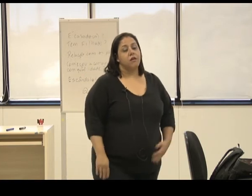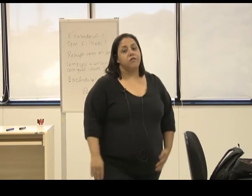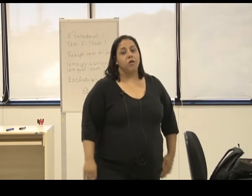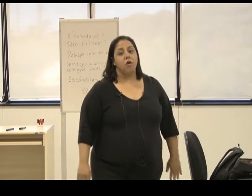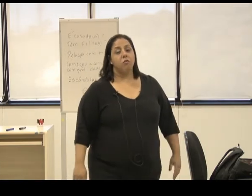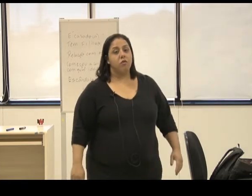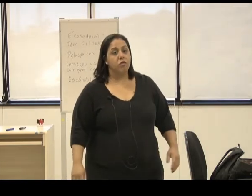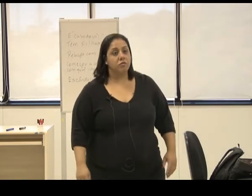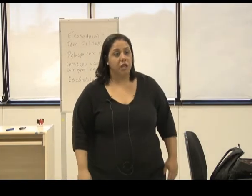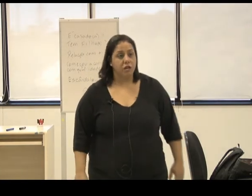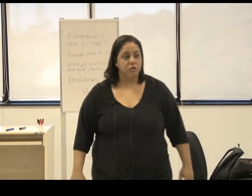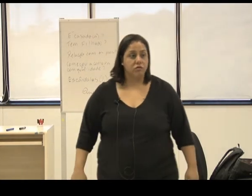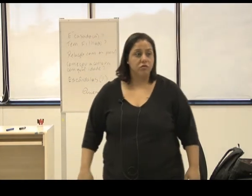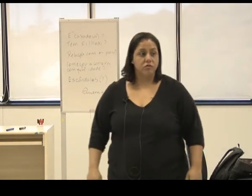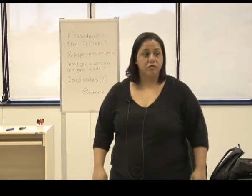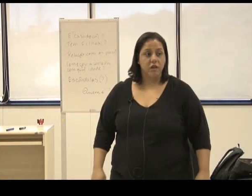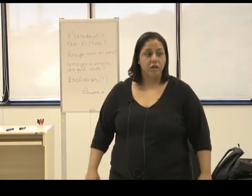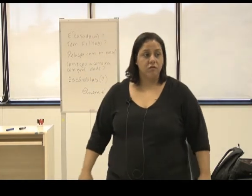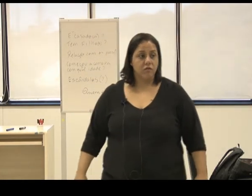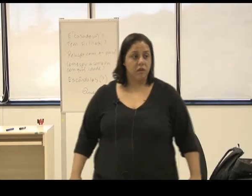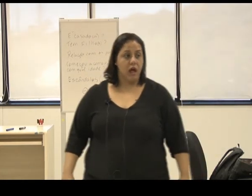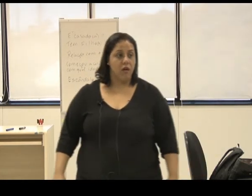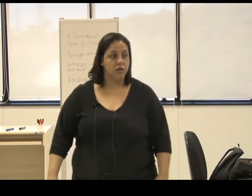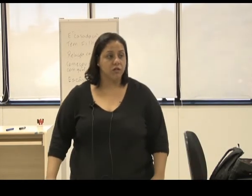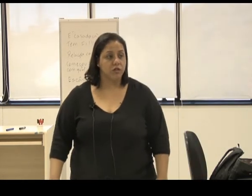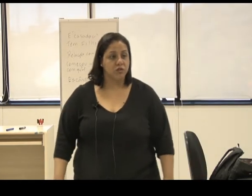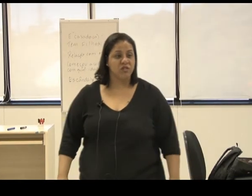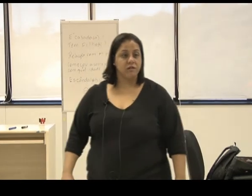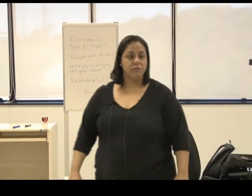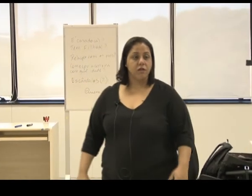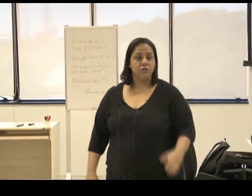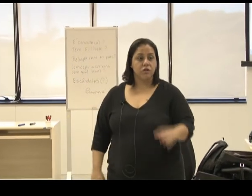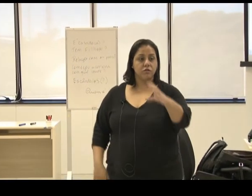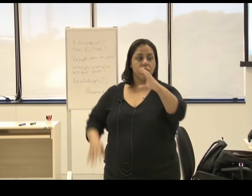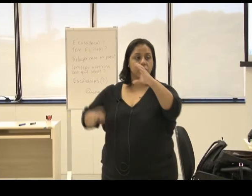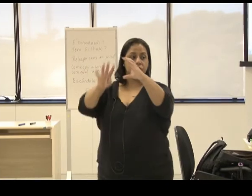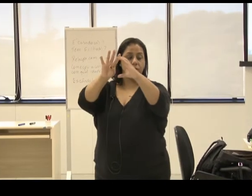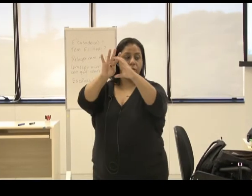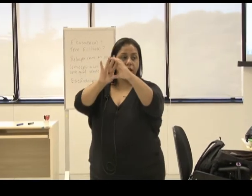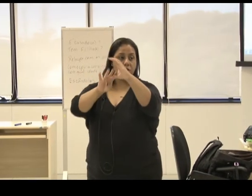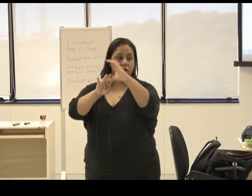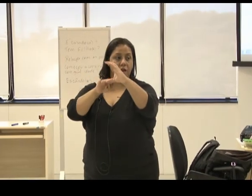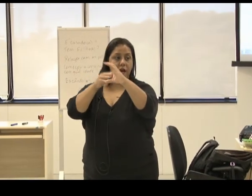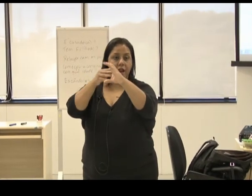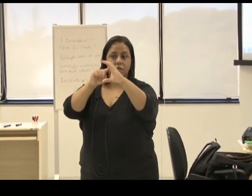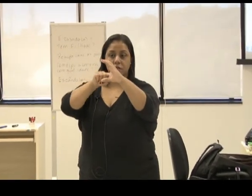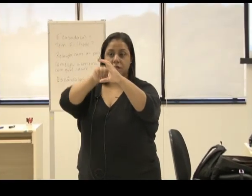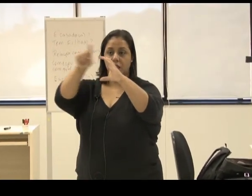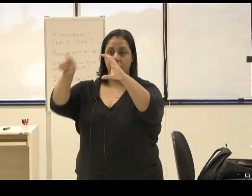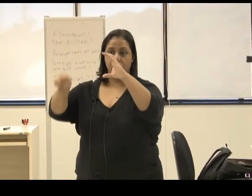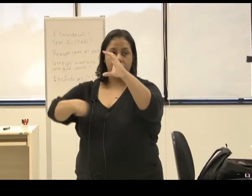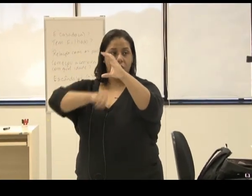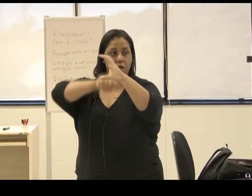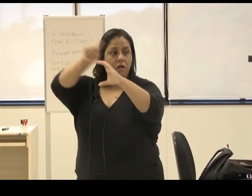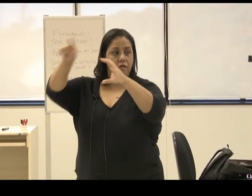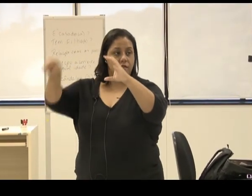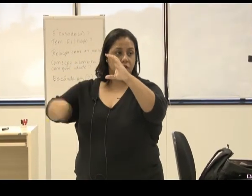Foi como os meninos surdos viram a lógica de todas as aberturas. Quando você pega o tabulário, ele é um sistema